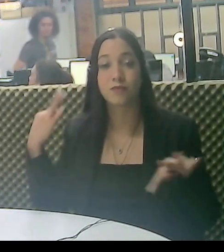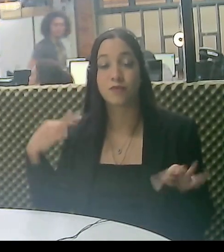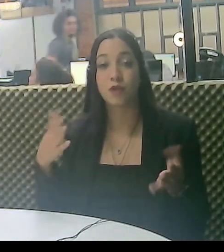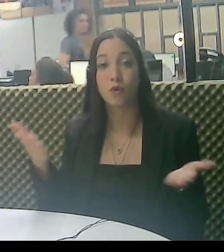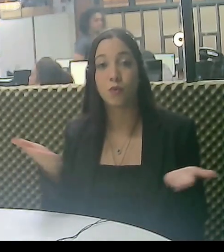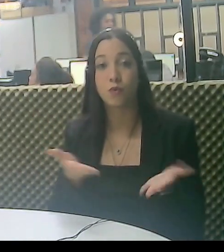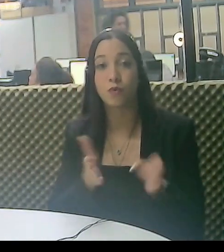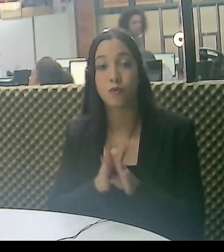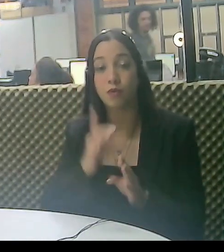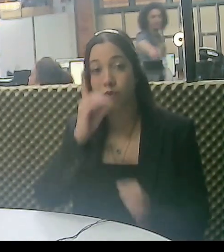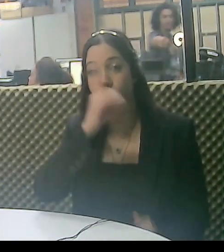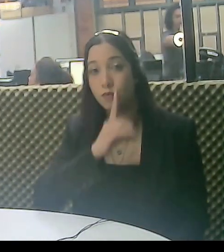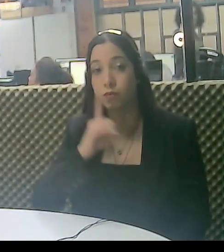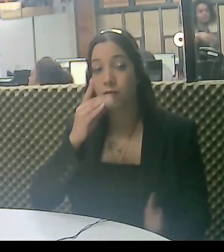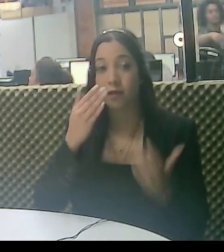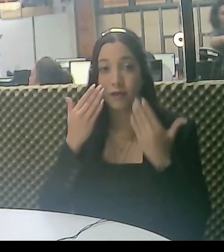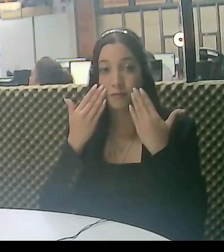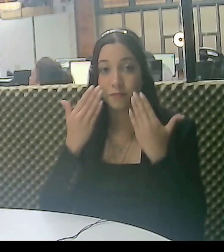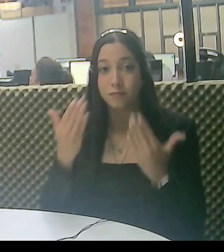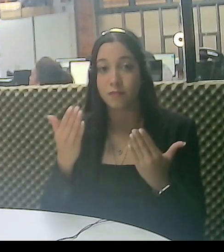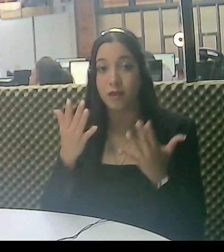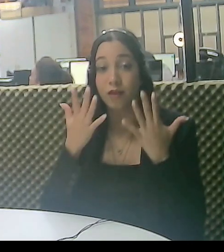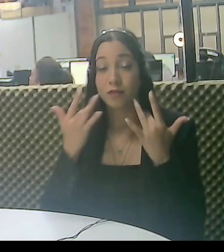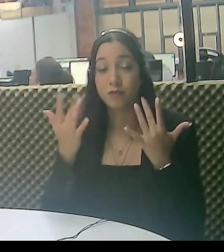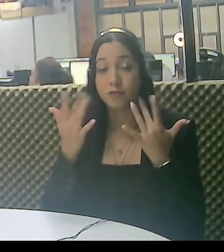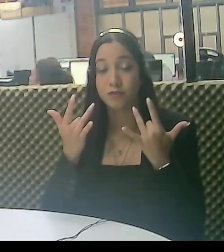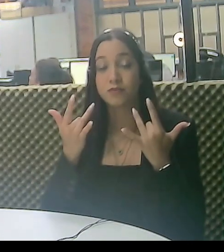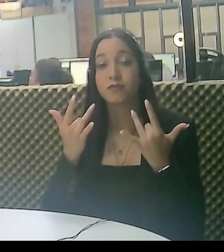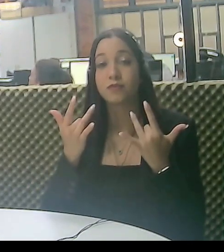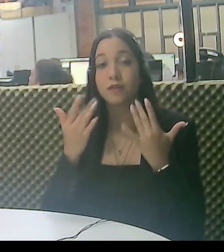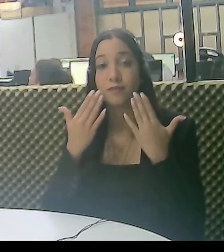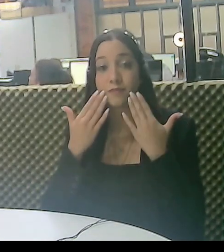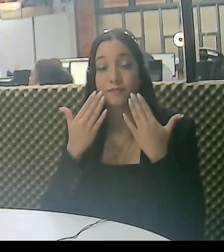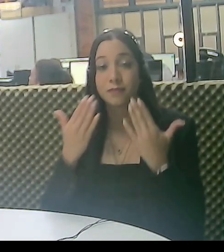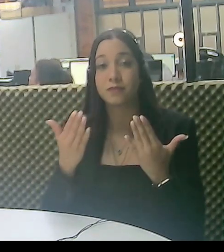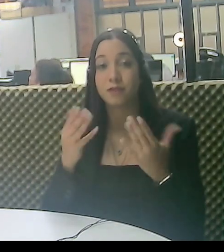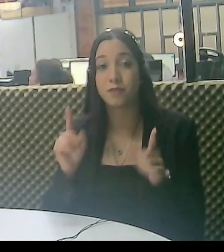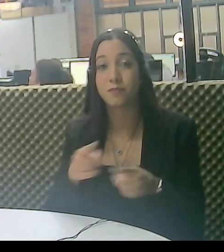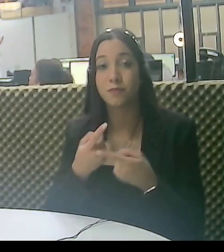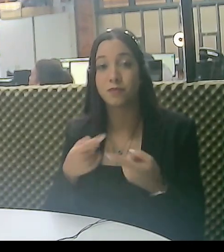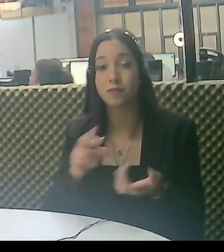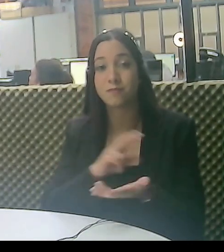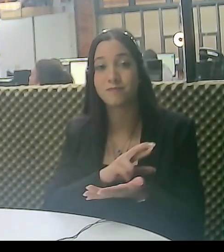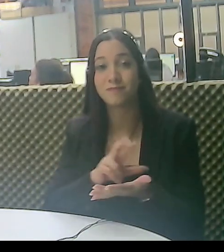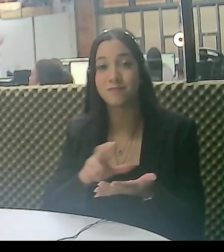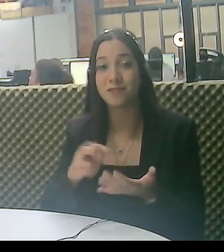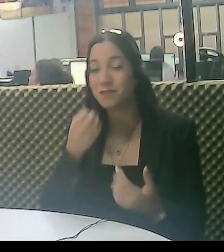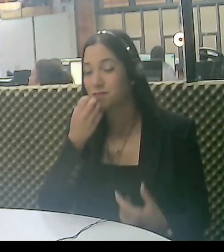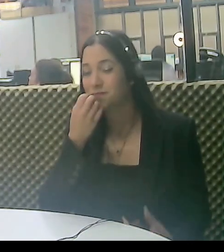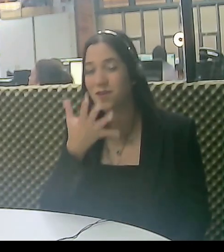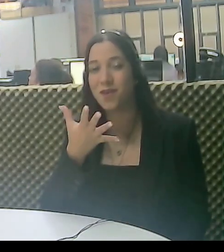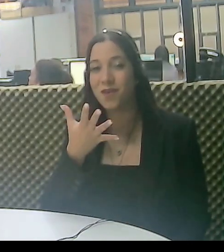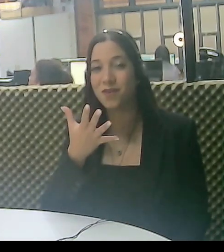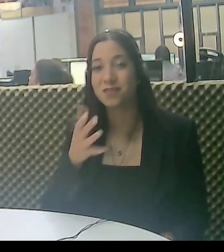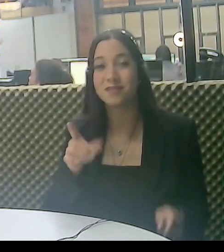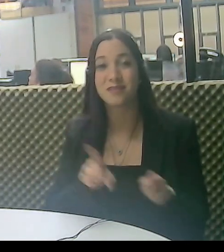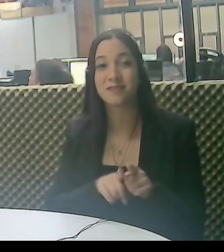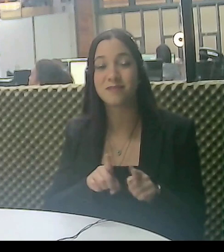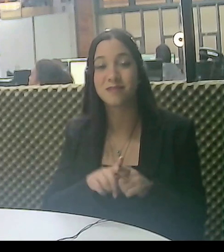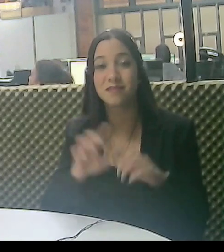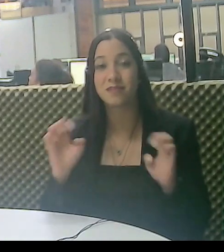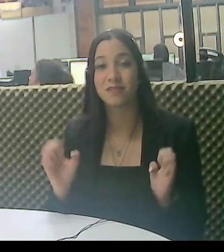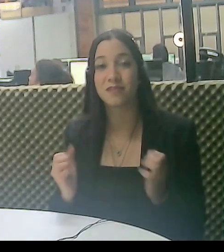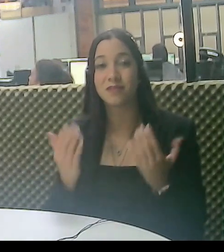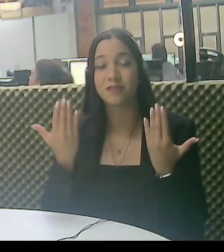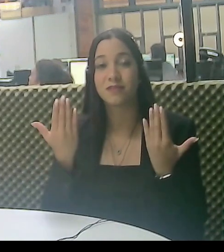hoje até domingo tem exposições, peças teatrais, apresentações musicais e muita coisa boa, incluindo aí uma